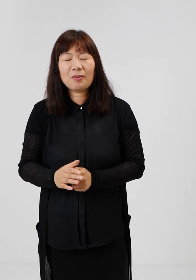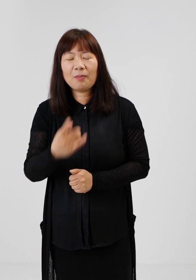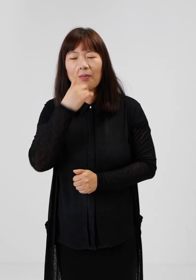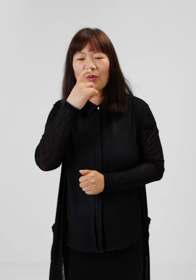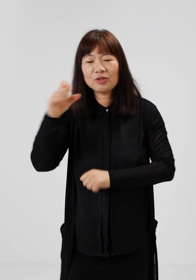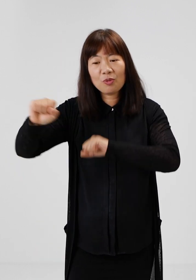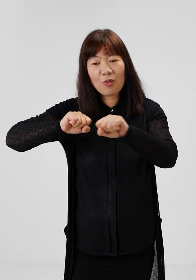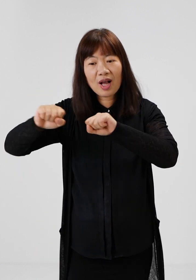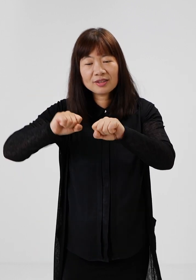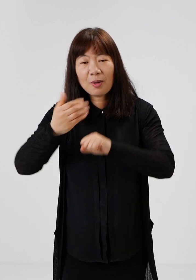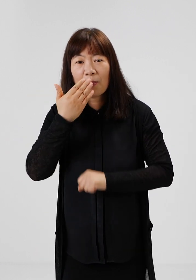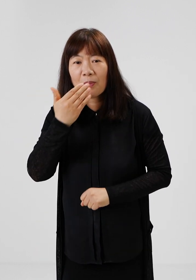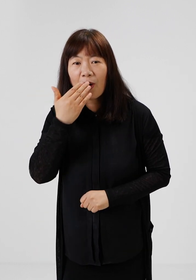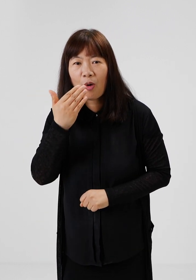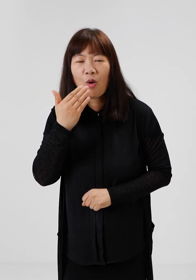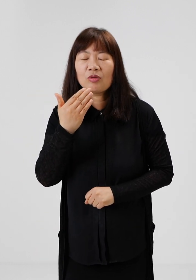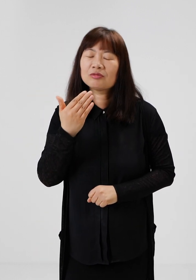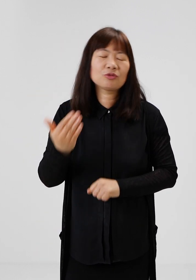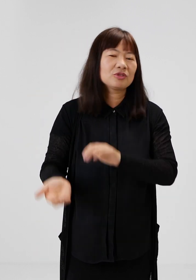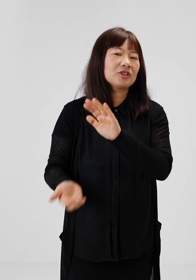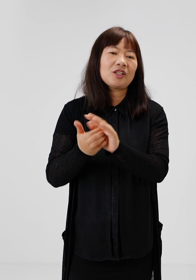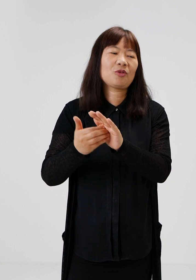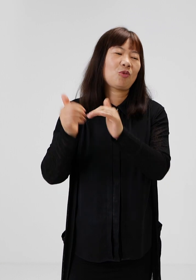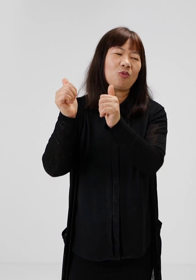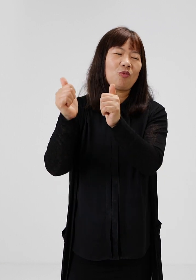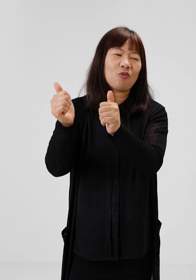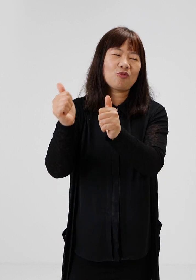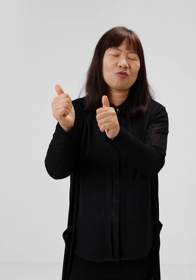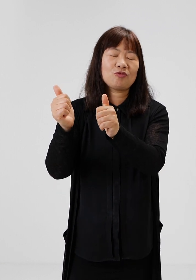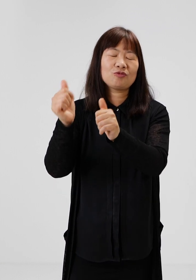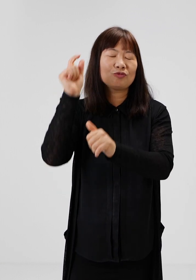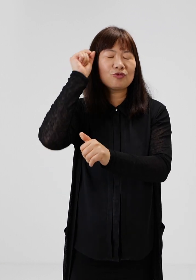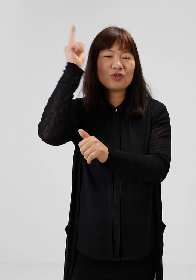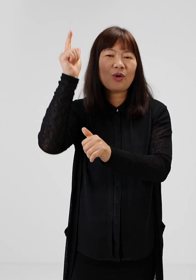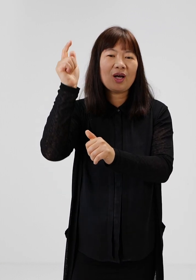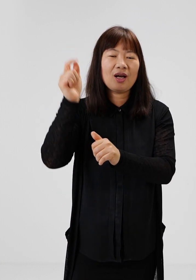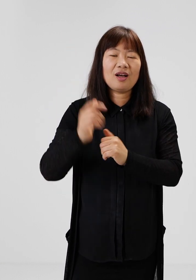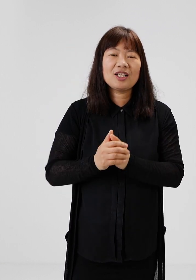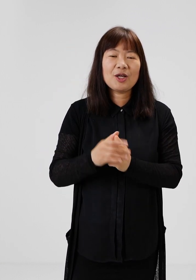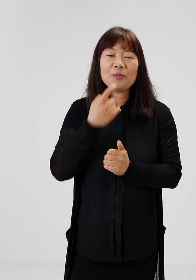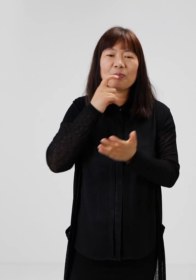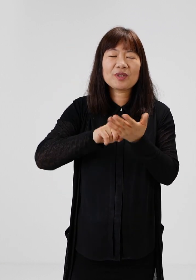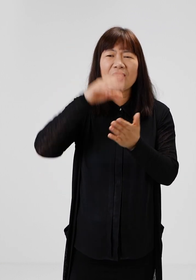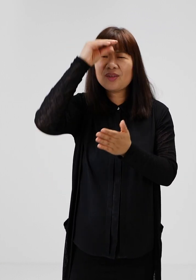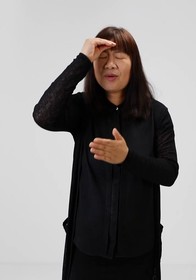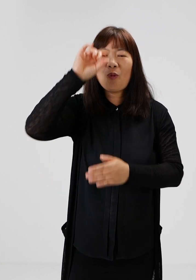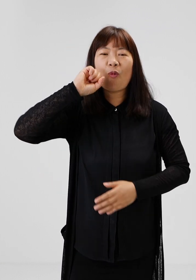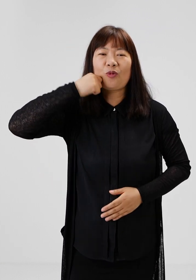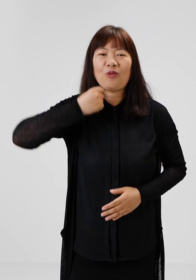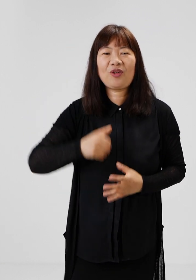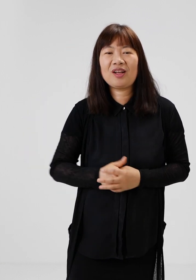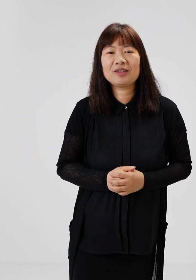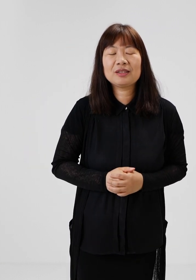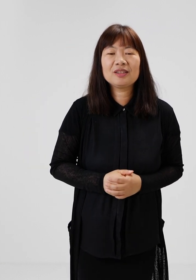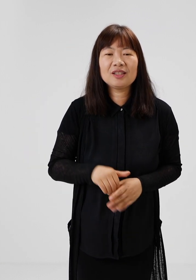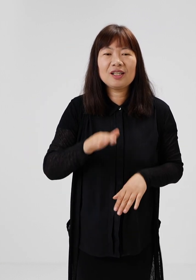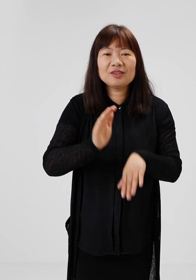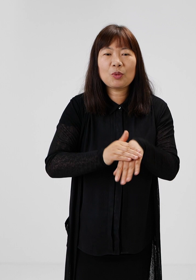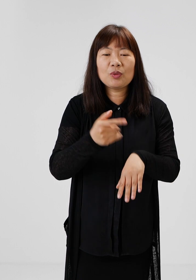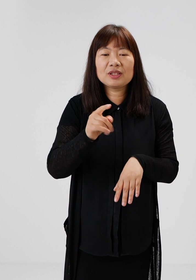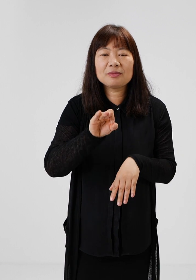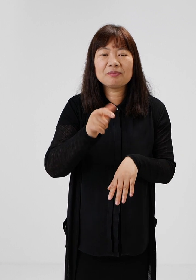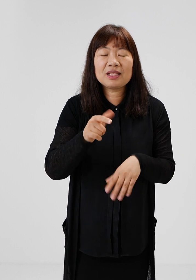한다는 것은 어나더 레벨입니다. 그건 대단한 거예요. 나는 손흥민 선수 게임을